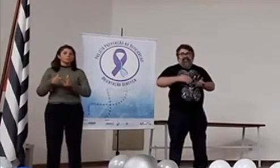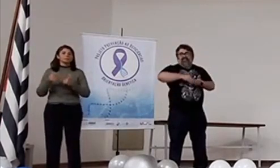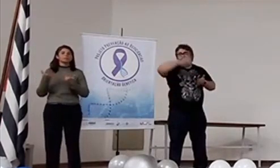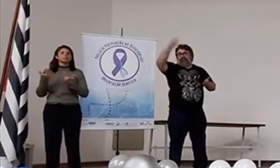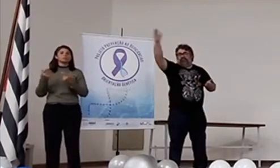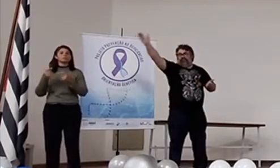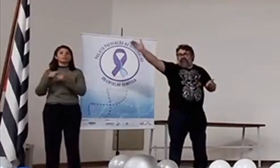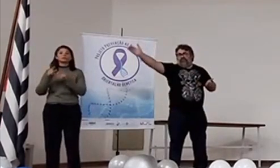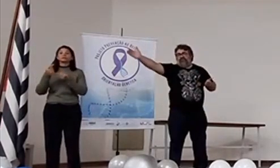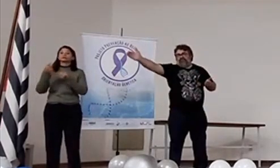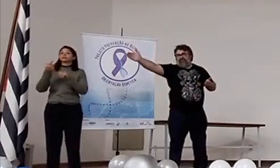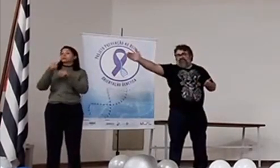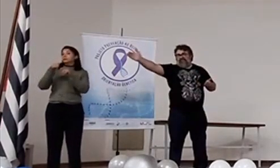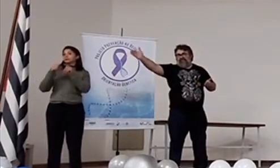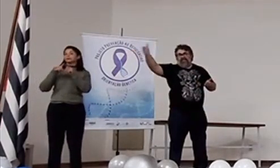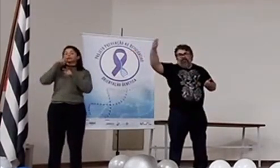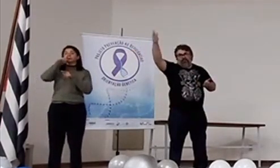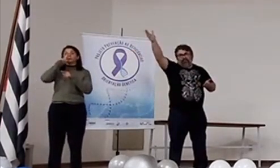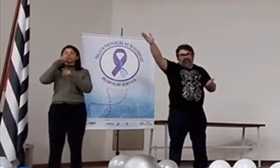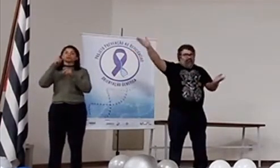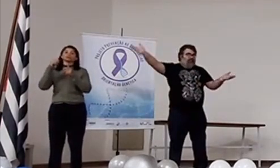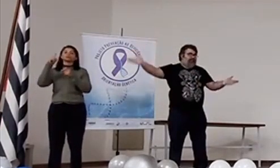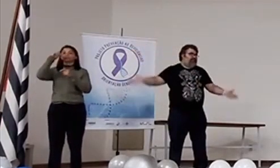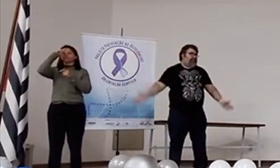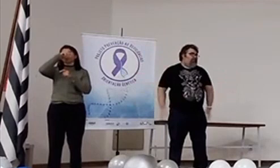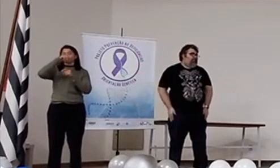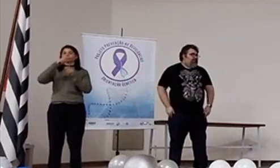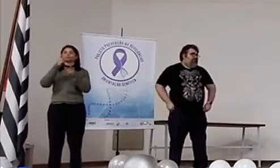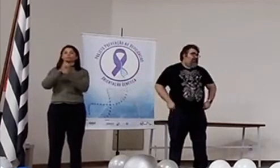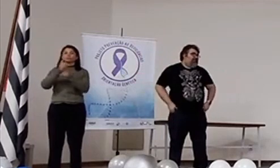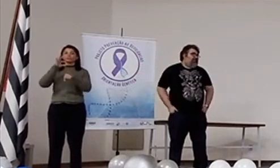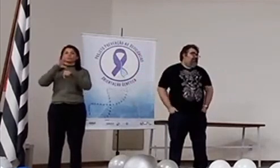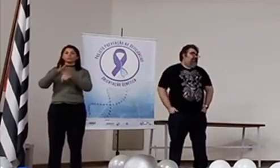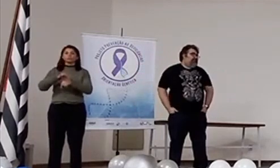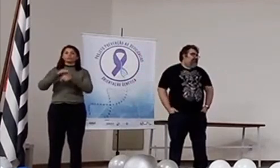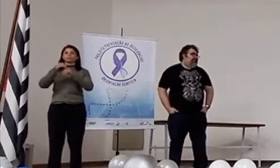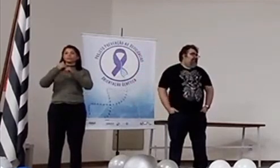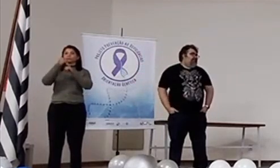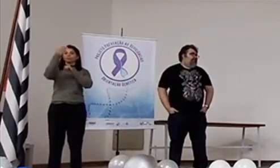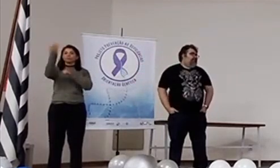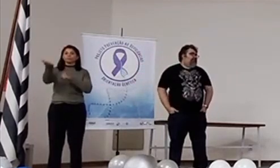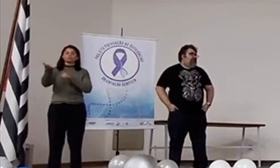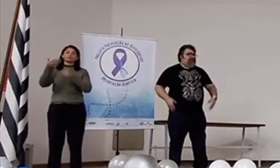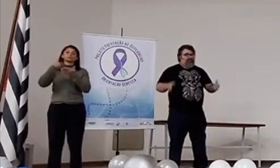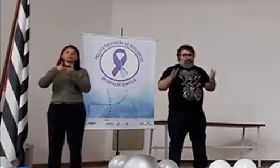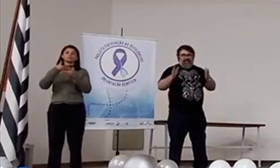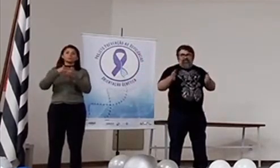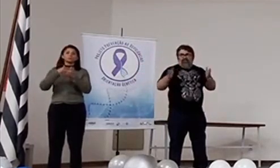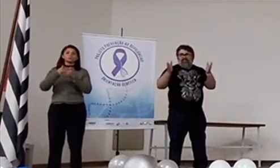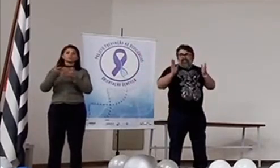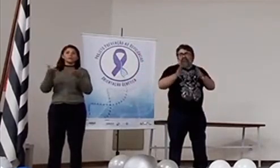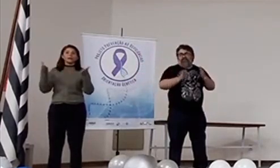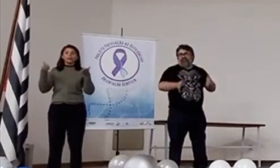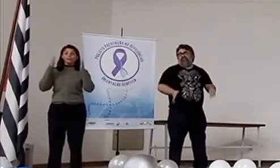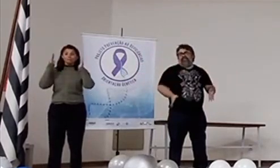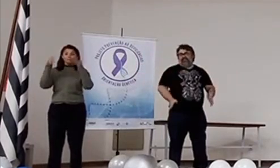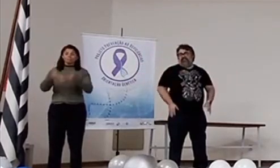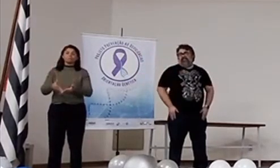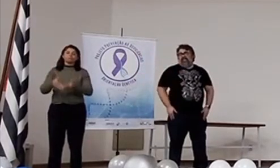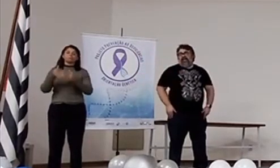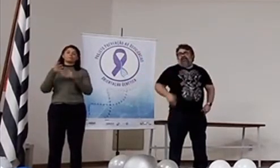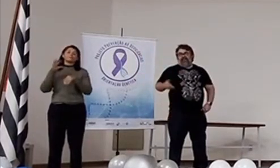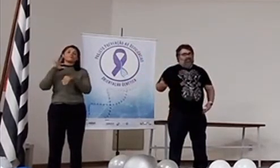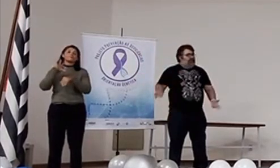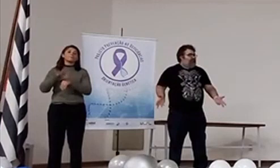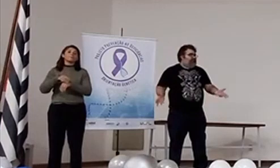aí tem que ir para um serviço de doenças raras, como, por exemplo, quando a gente oferece a de Ribeirão. Porque o nosso seria focado realmente em doença genética.